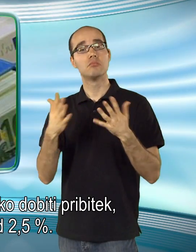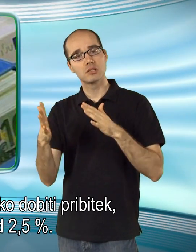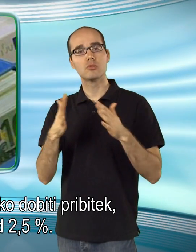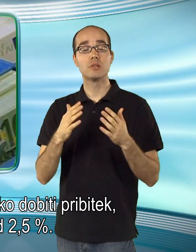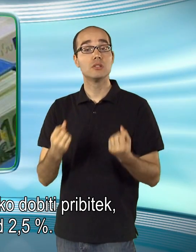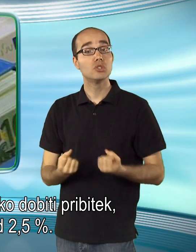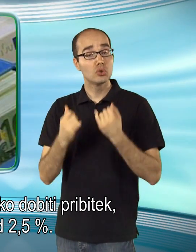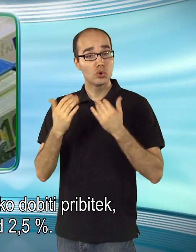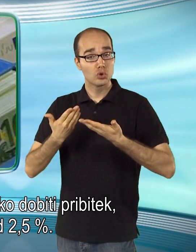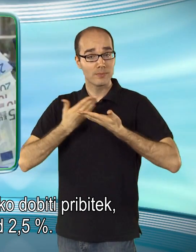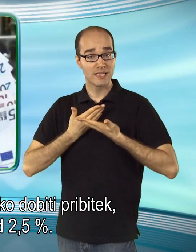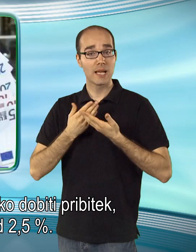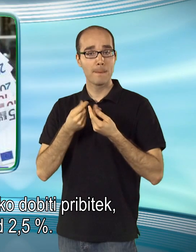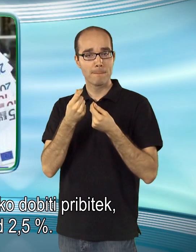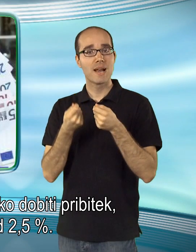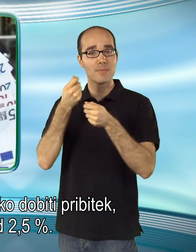nižji od 2,5 odstotka.